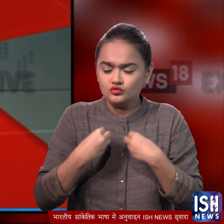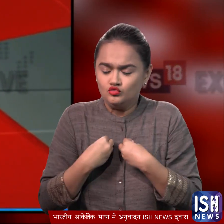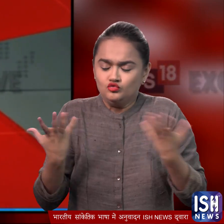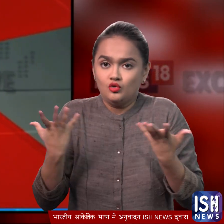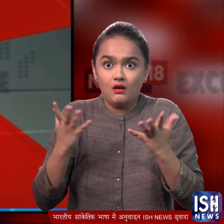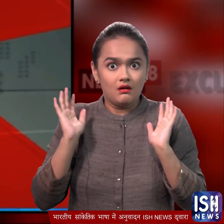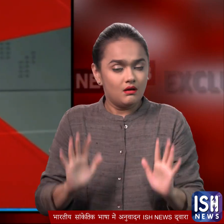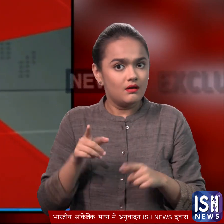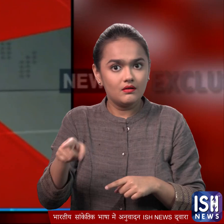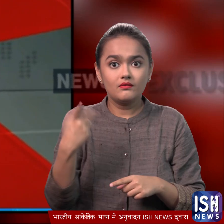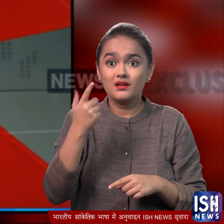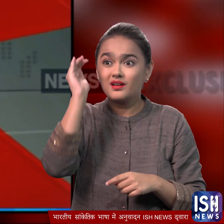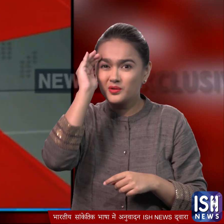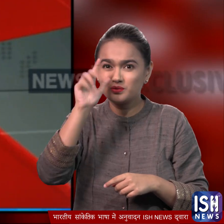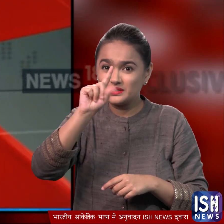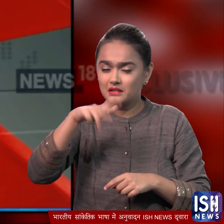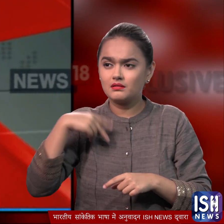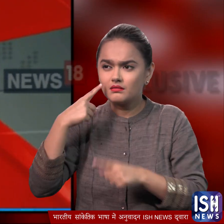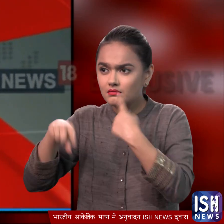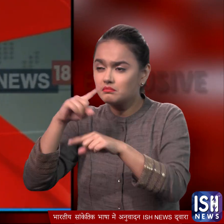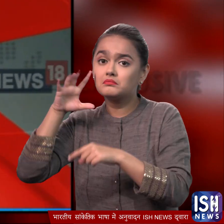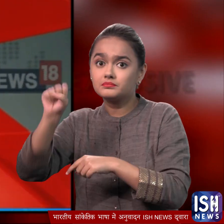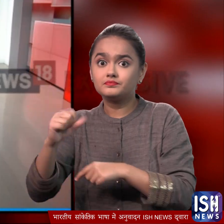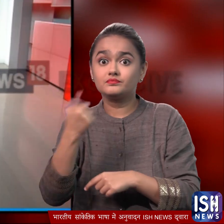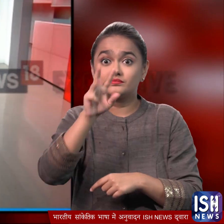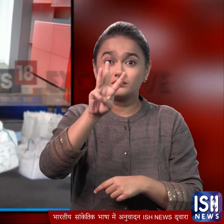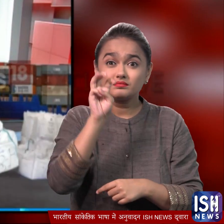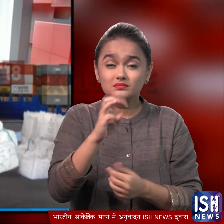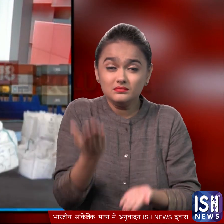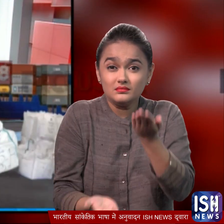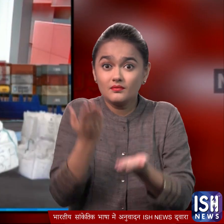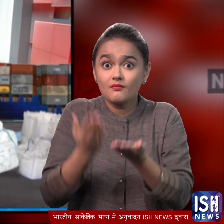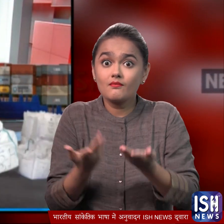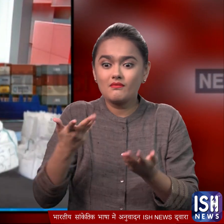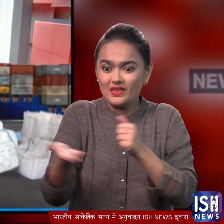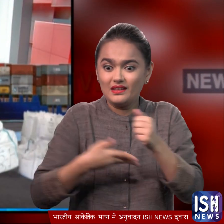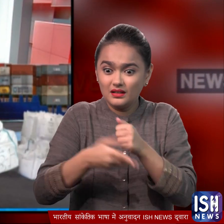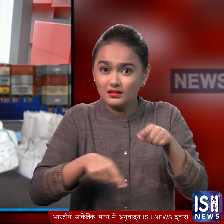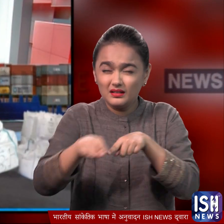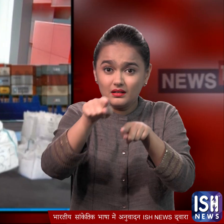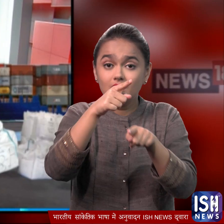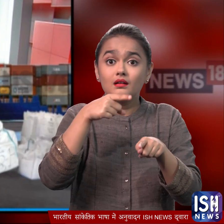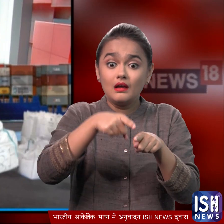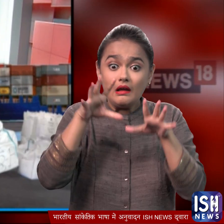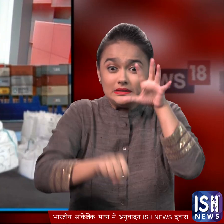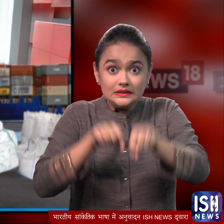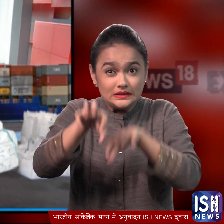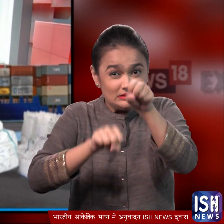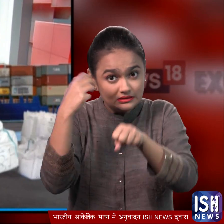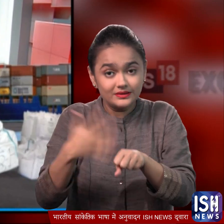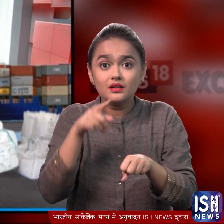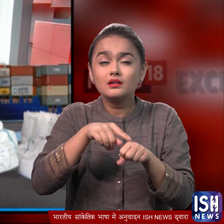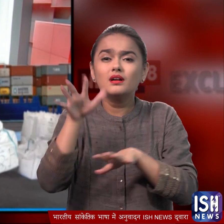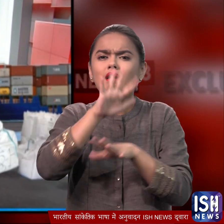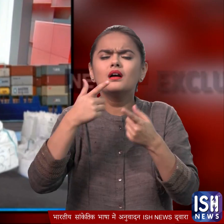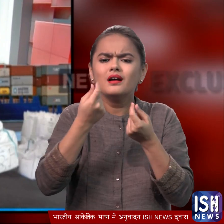में चौंकाने वाली जानकारी सामने आई। न्यूज 18 के मनोज गुप्ता की रिपोर्ट है कि जो 3000 किलोग्राम ड्रग्स की खेप जब्त की गई उनकी बाजार में कीमत